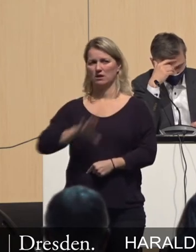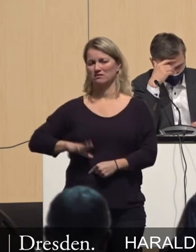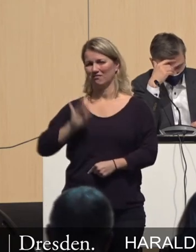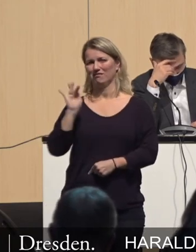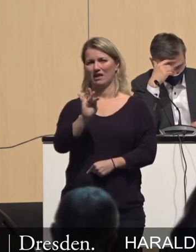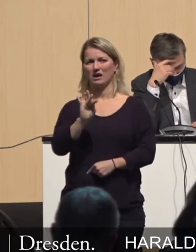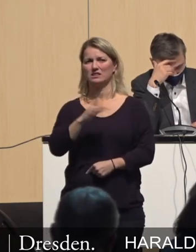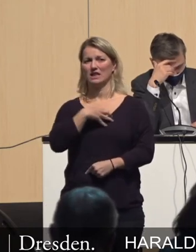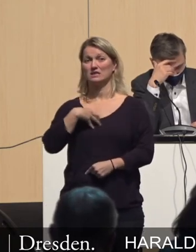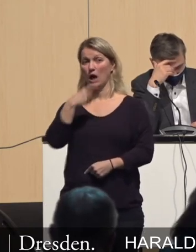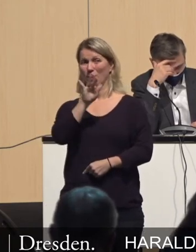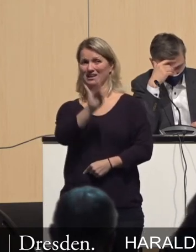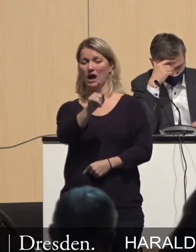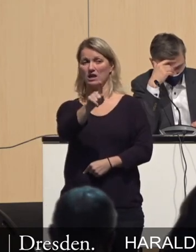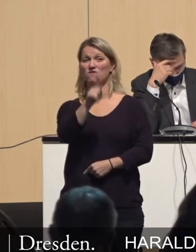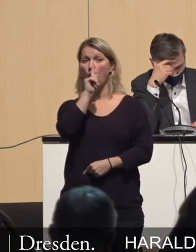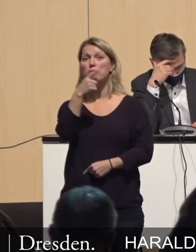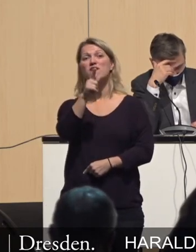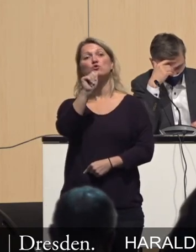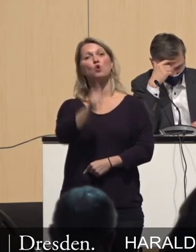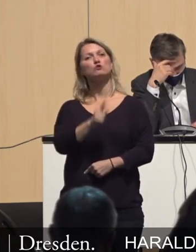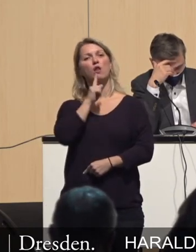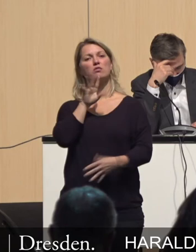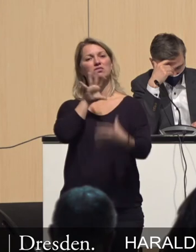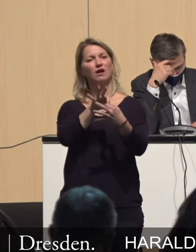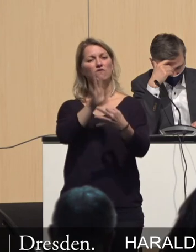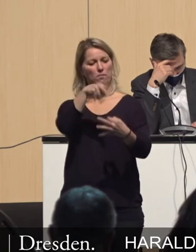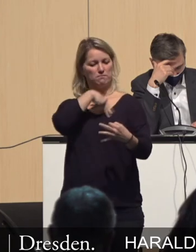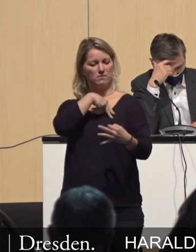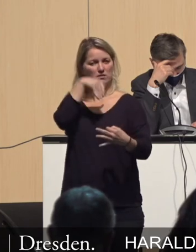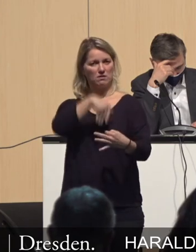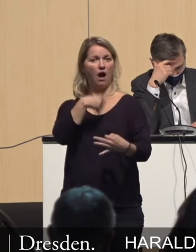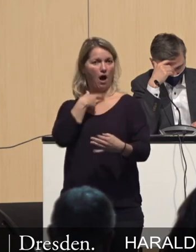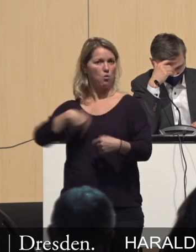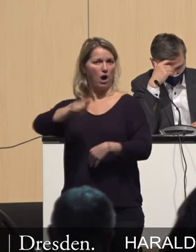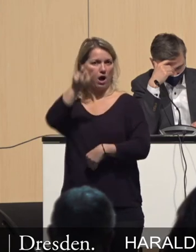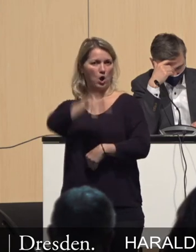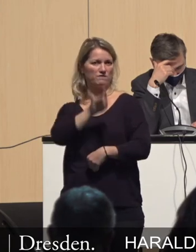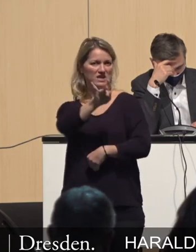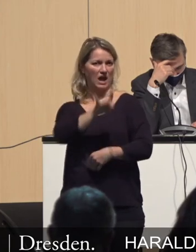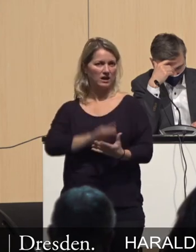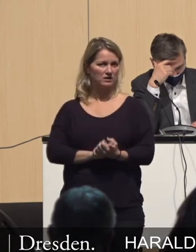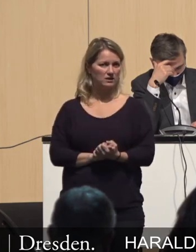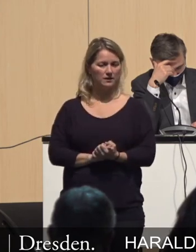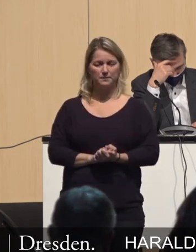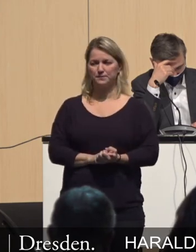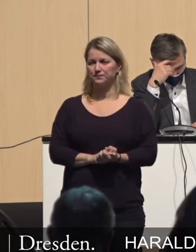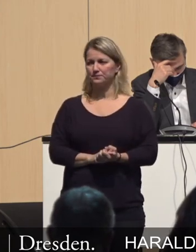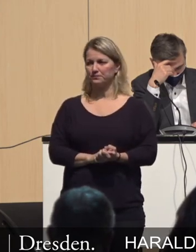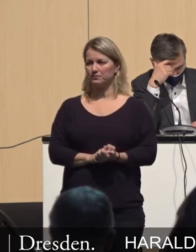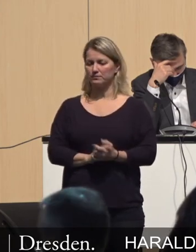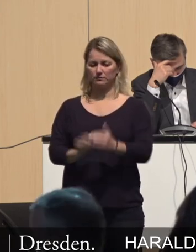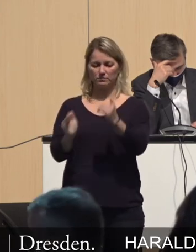sogar gegen Sie, weil Sie sind auch eine Form von Deutschland als Mandatsträger. Das Nächste, Frau